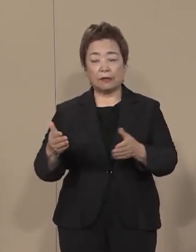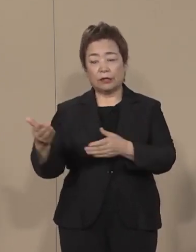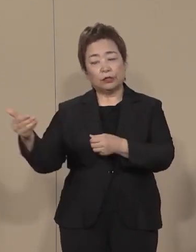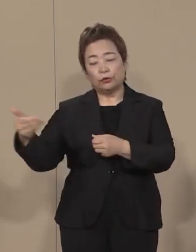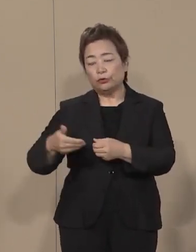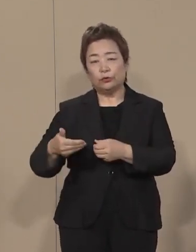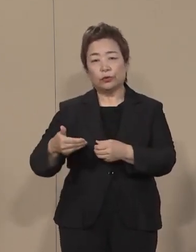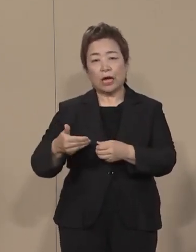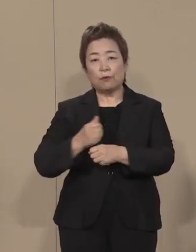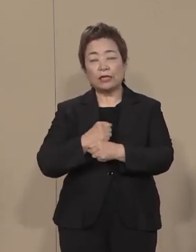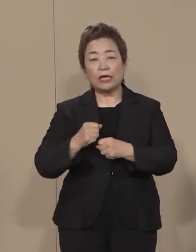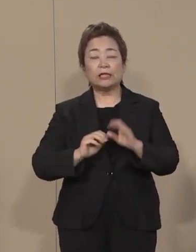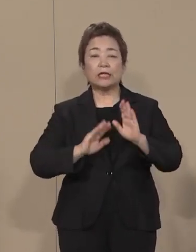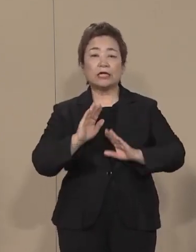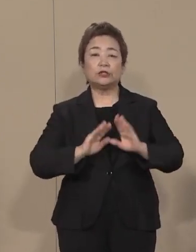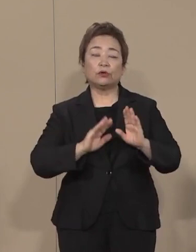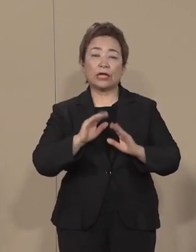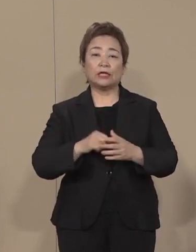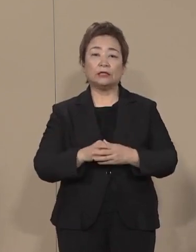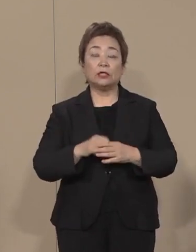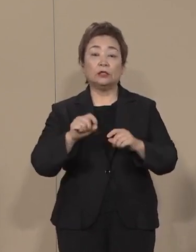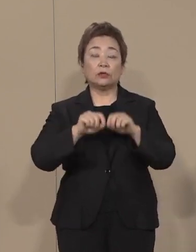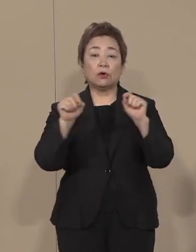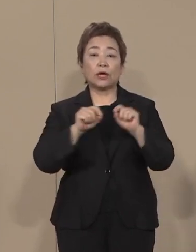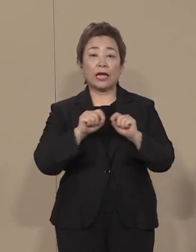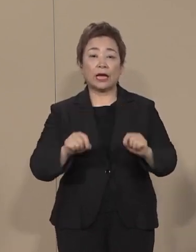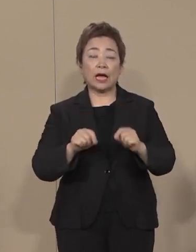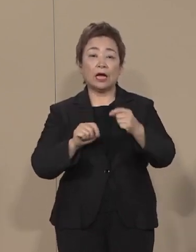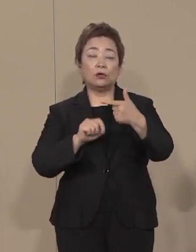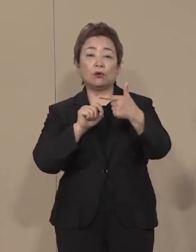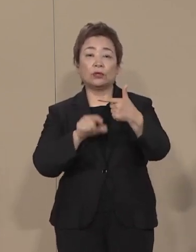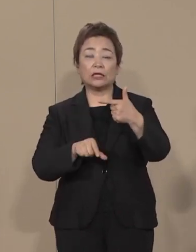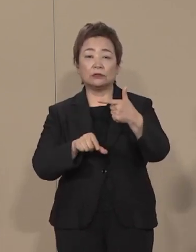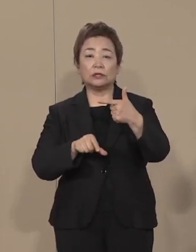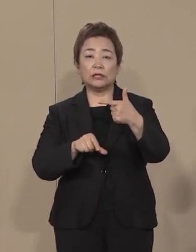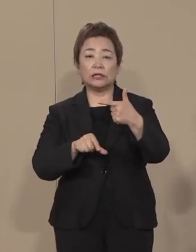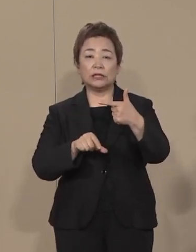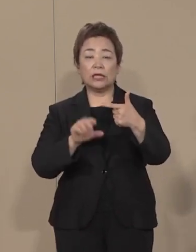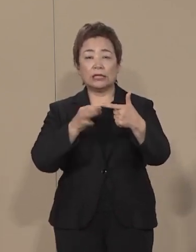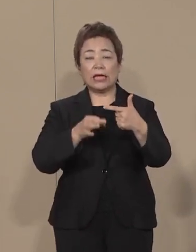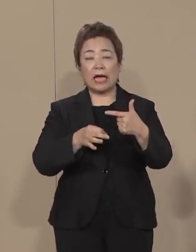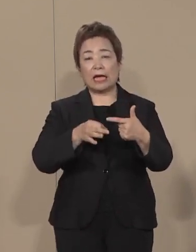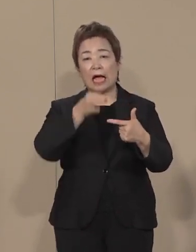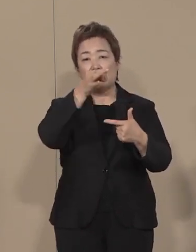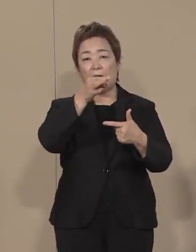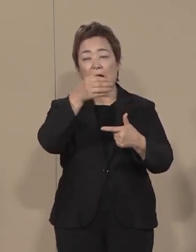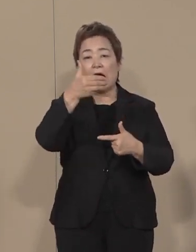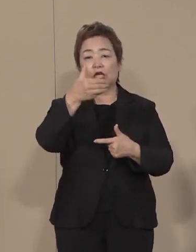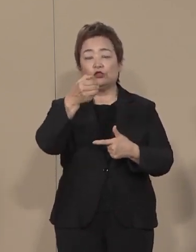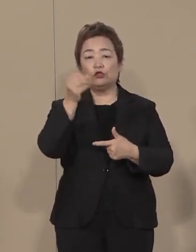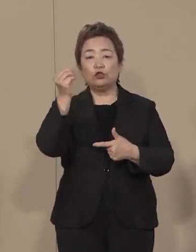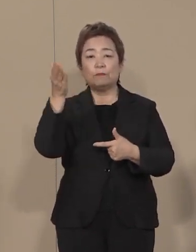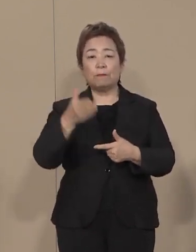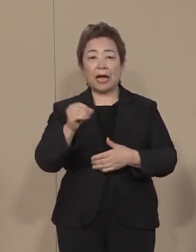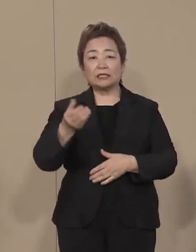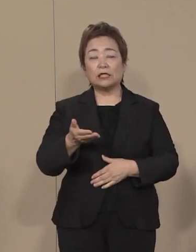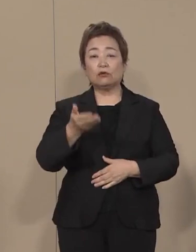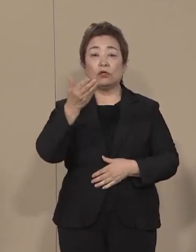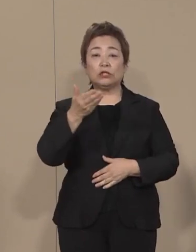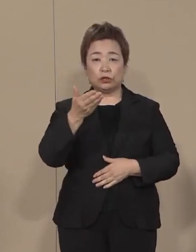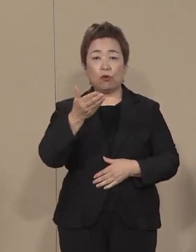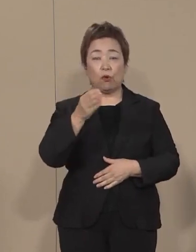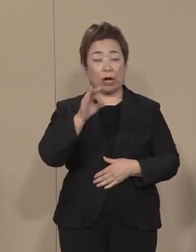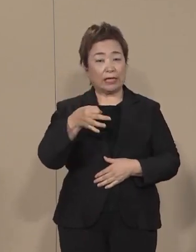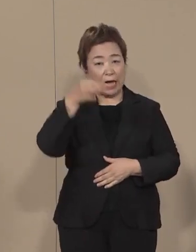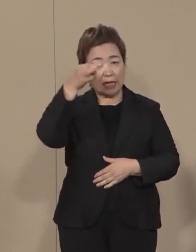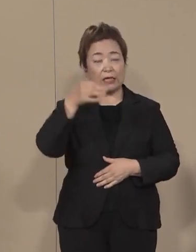ができていない状態ですその結果6月に値上げ幅90%以上に